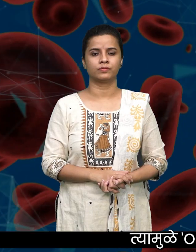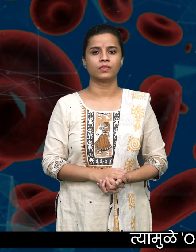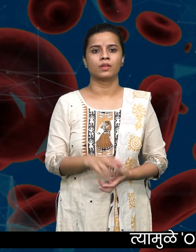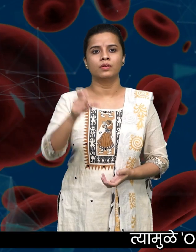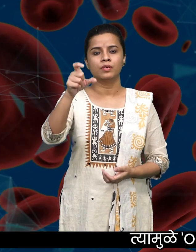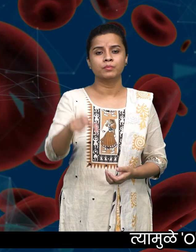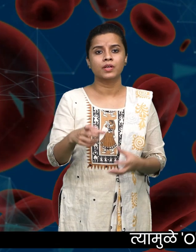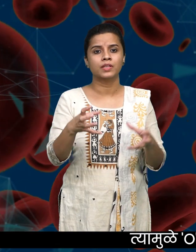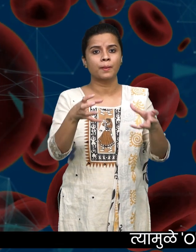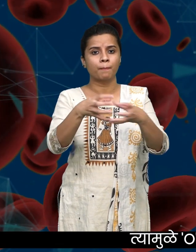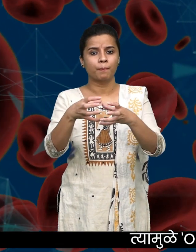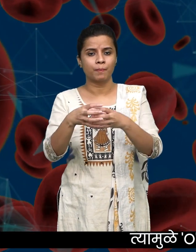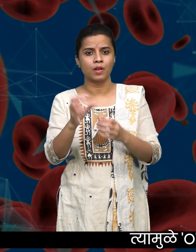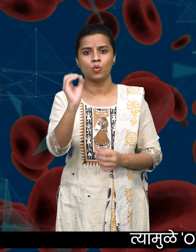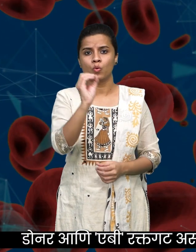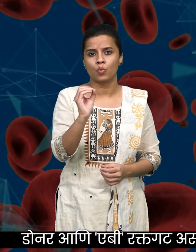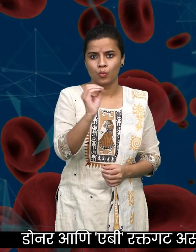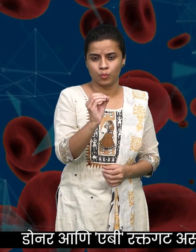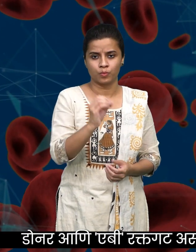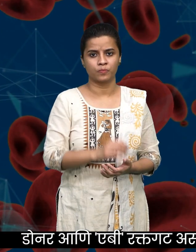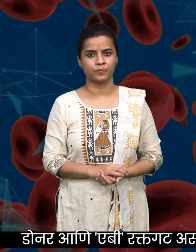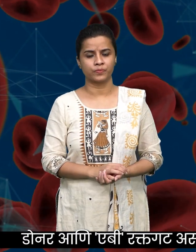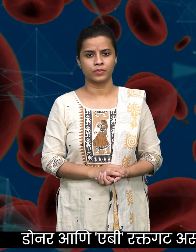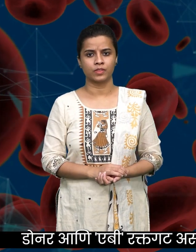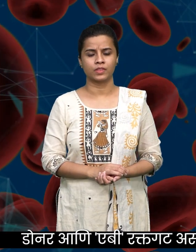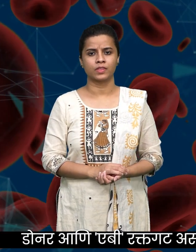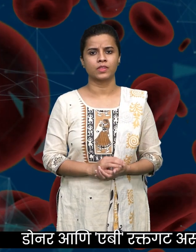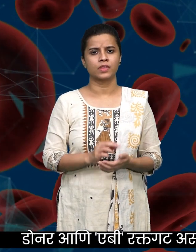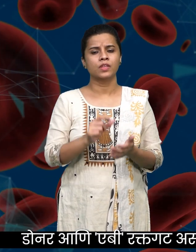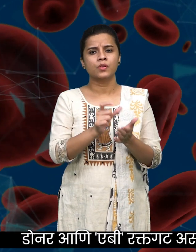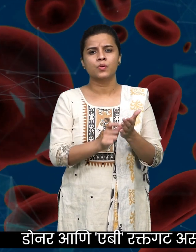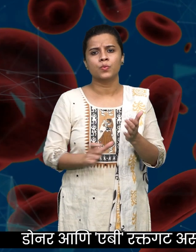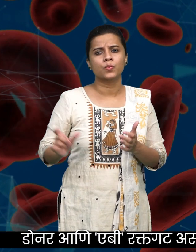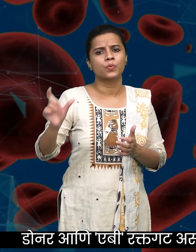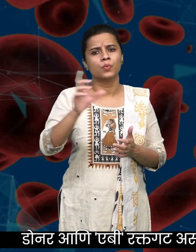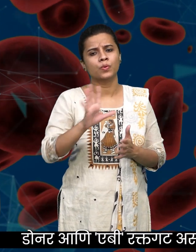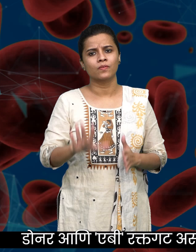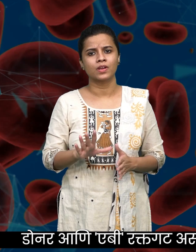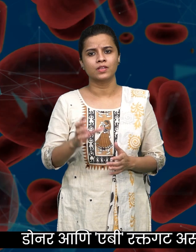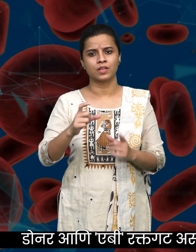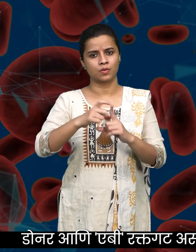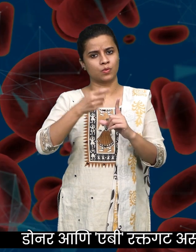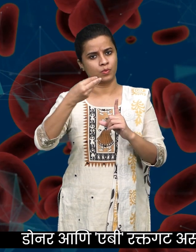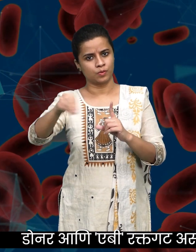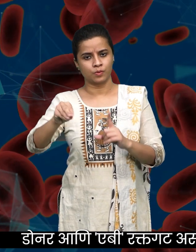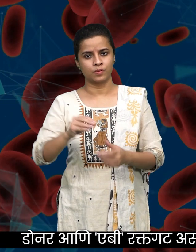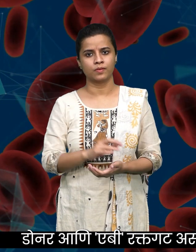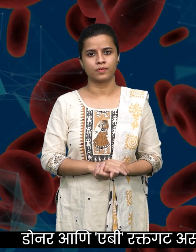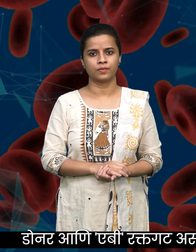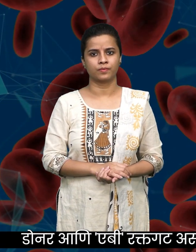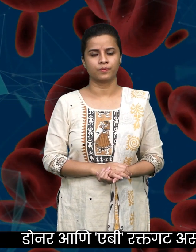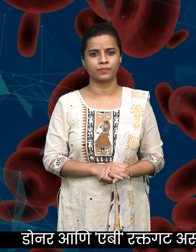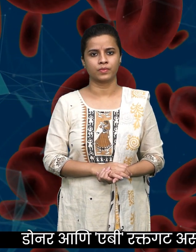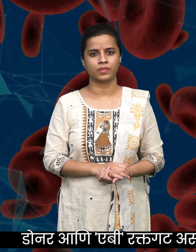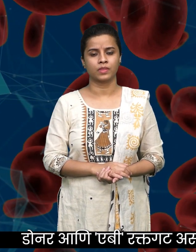त्यामुळे ओ रक्तगटाच्या व्यक्तीला युनिव्हर्सल डोनर आणि ए बी रक्तगट असलेल्या व्यक्तीला युनिव्हर्सल रिसिपिएंट असे म्हणतात.